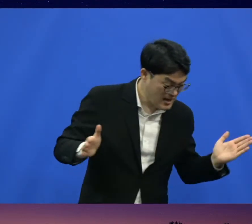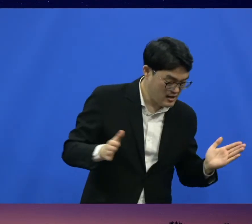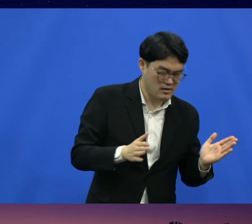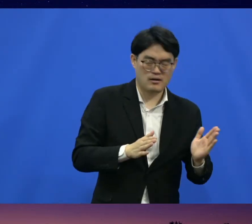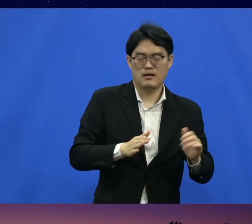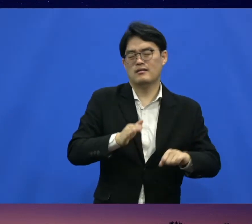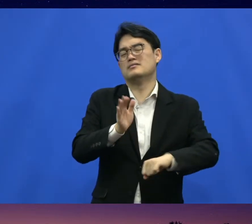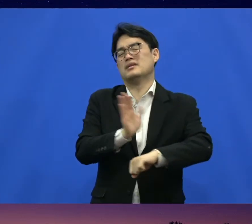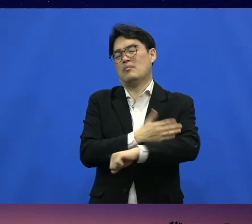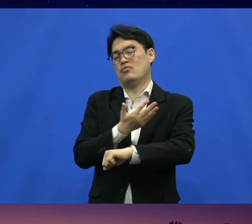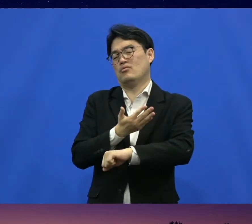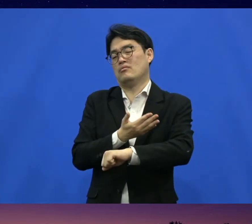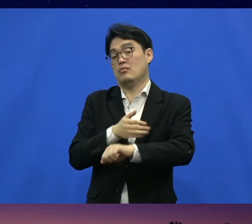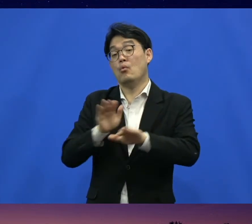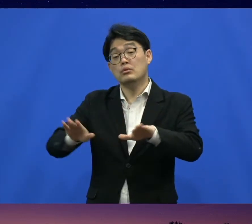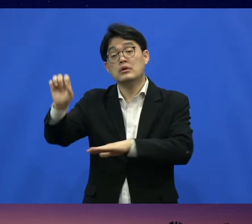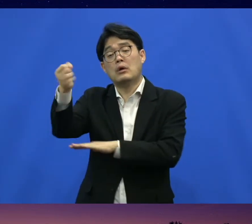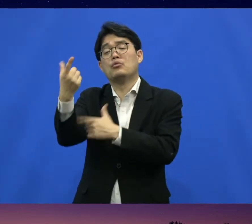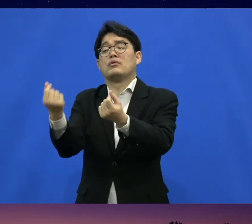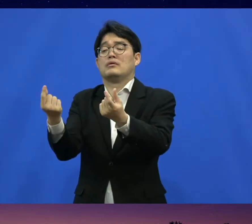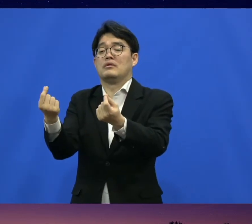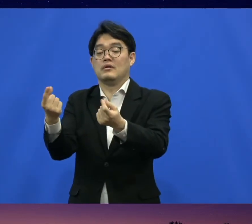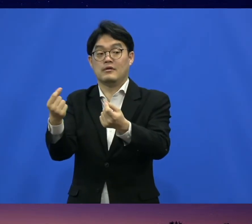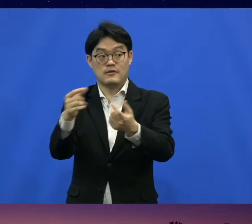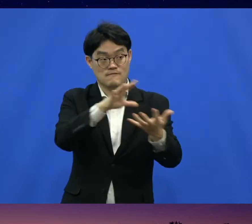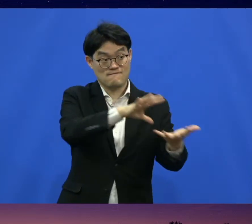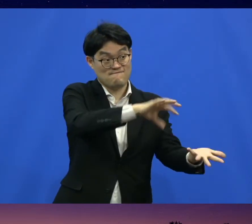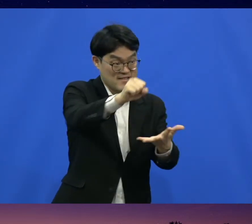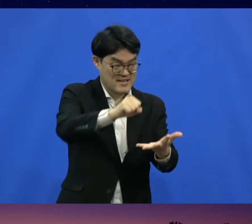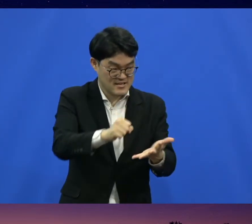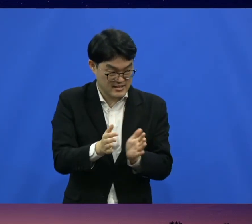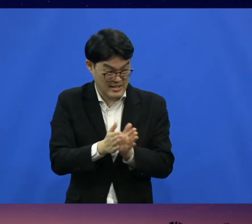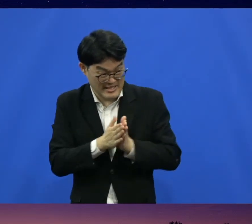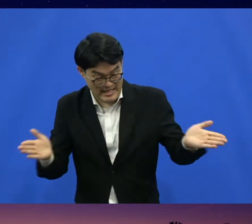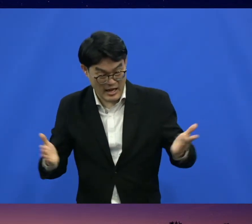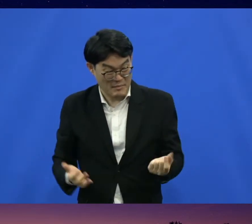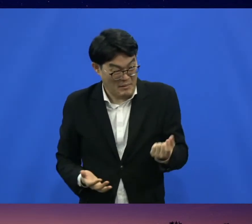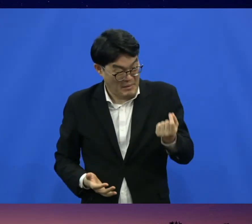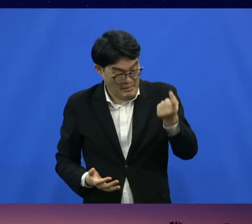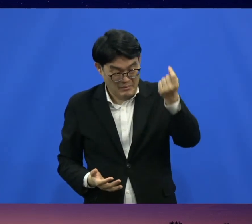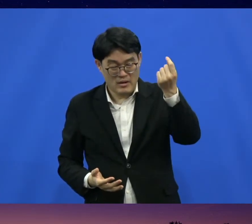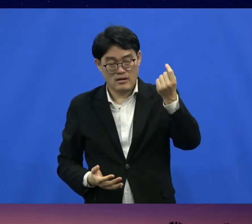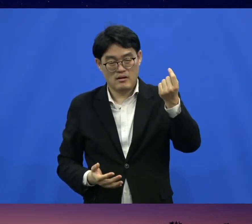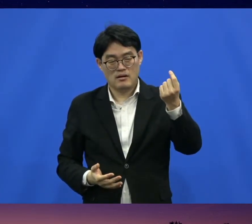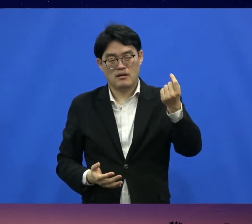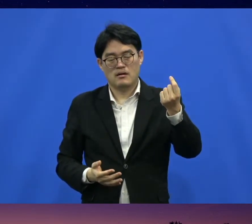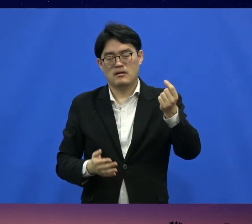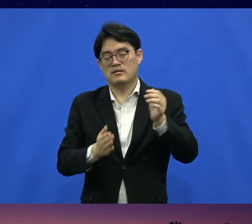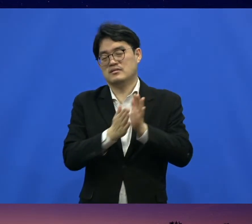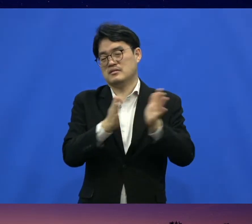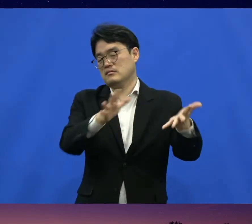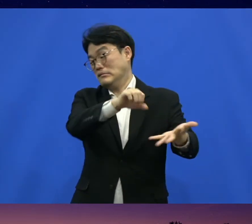거예요. 법궤를 옮기는 방식을 하나님이 이미 충분히 말씀해 주시는 거죠.